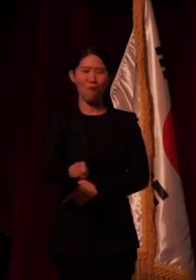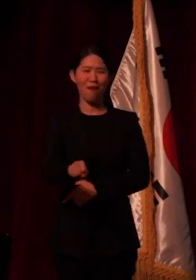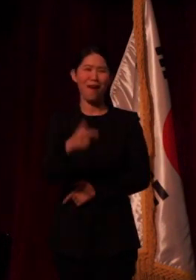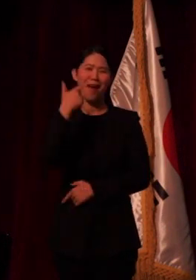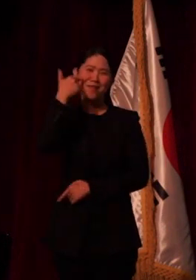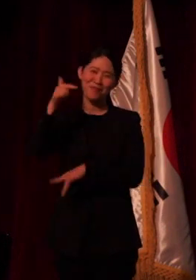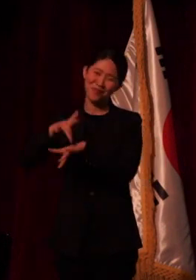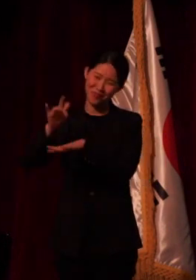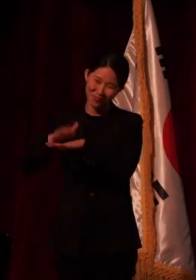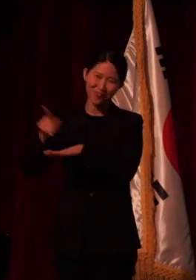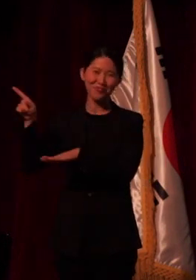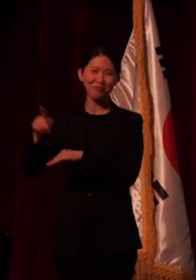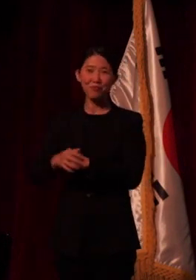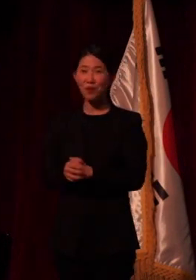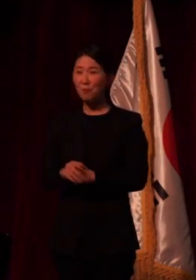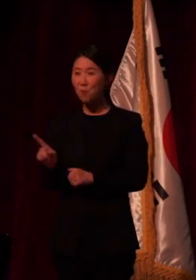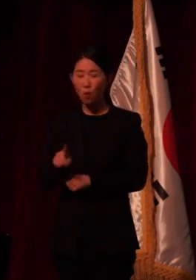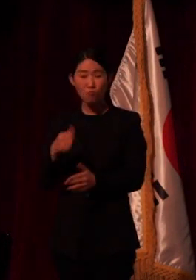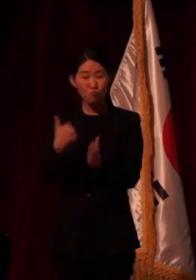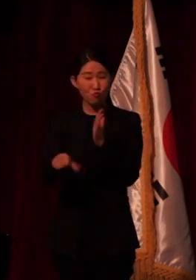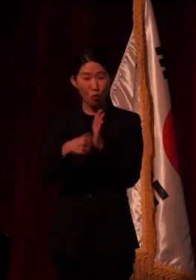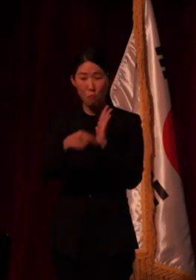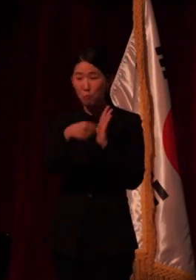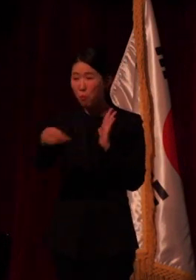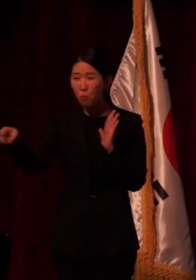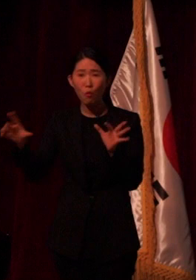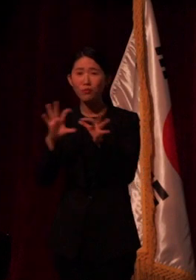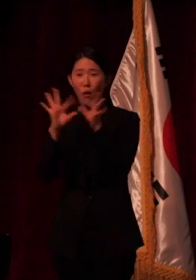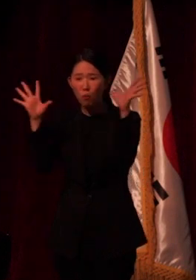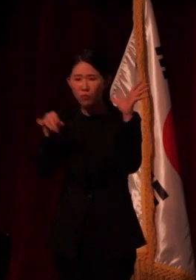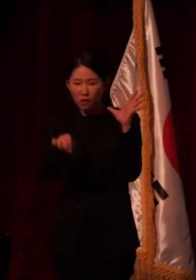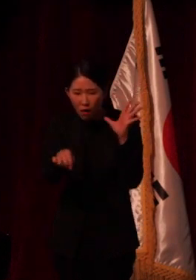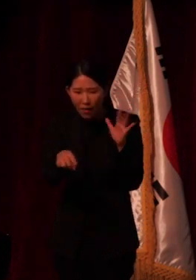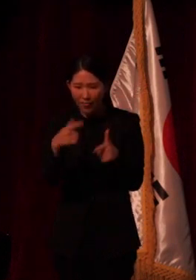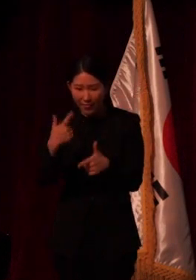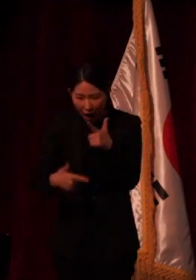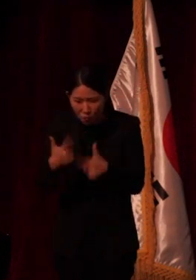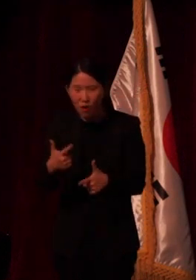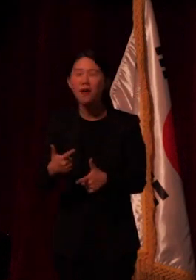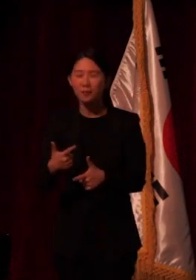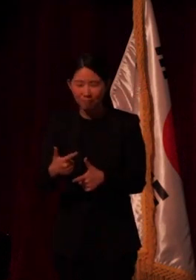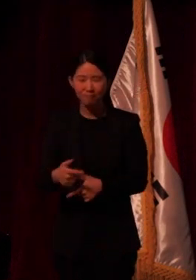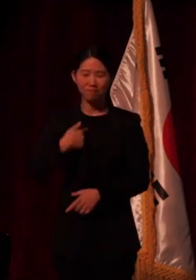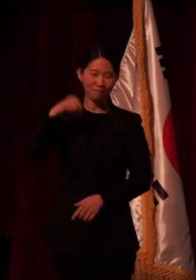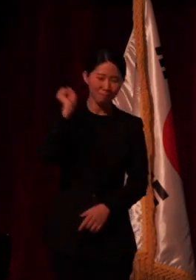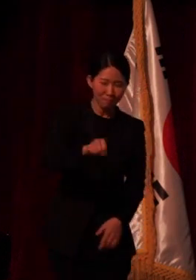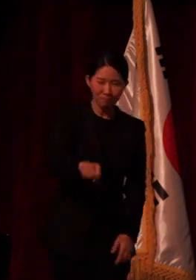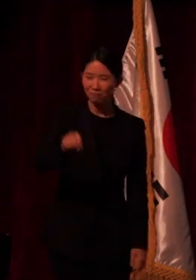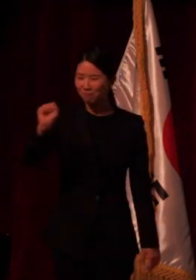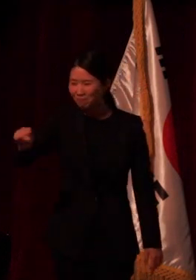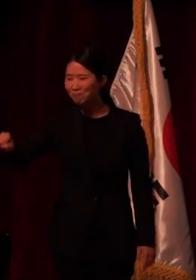최종 형태가 무엇이든 간에 나무로부터 출발한 것이라면 뭐든 상관없습니다.